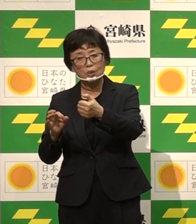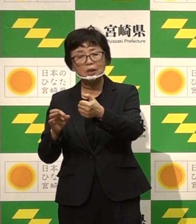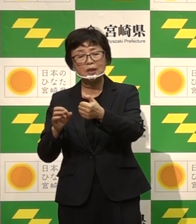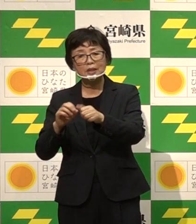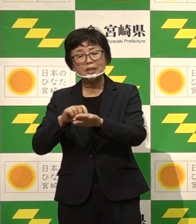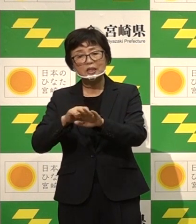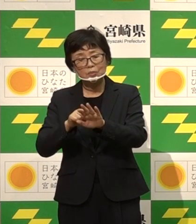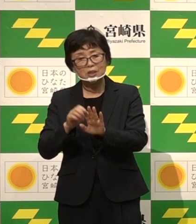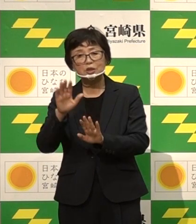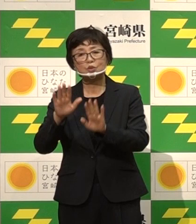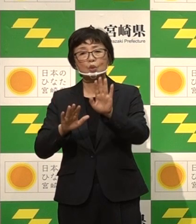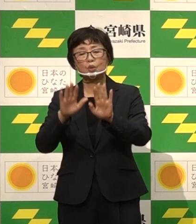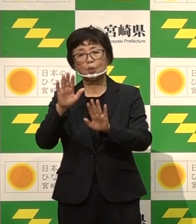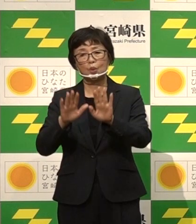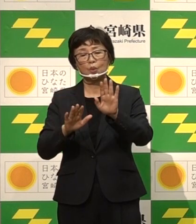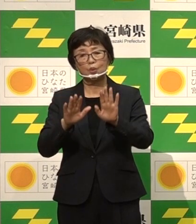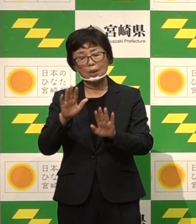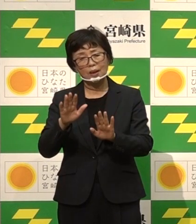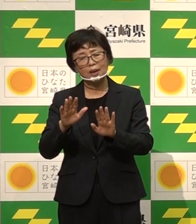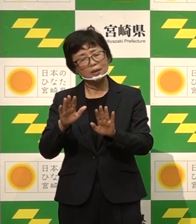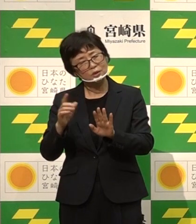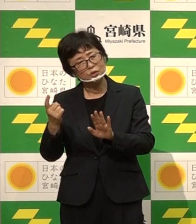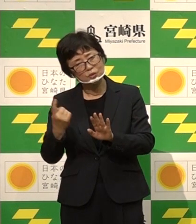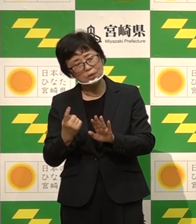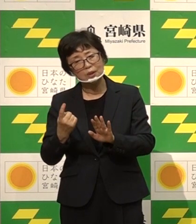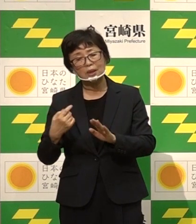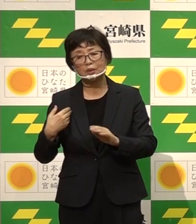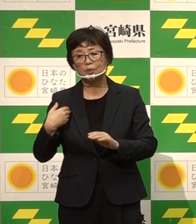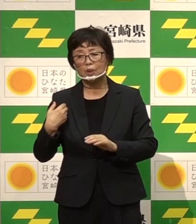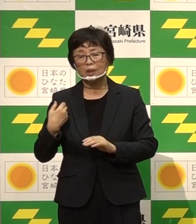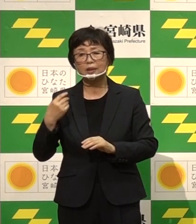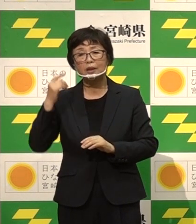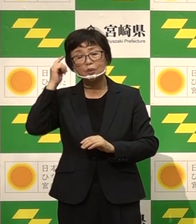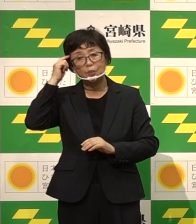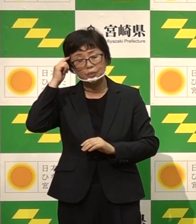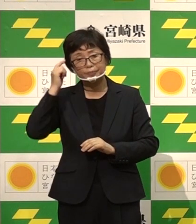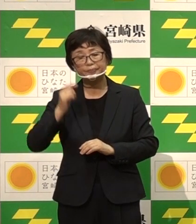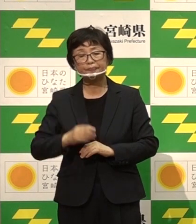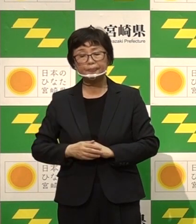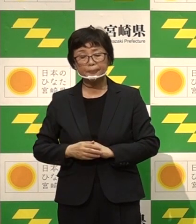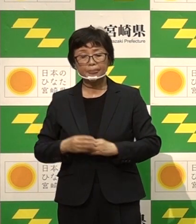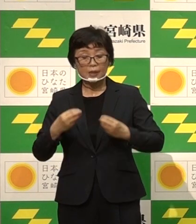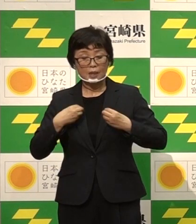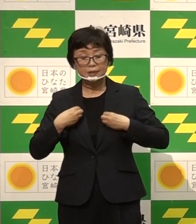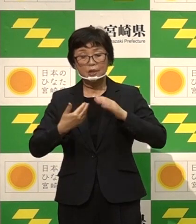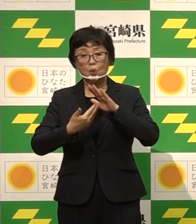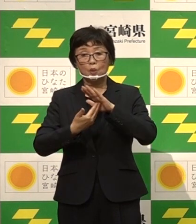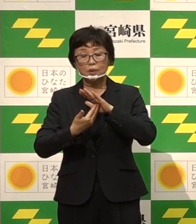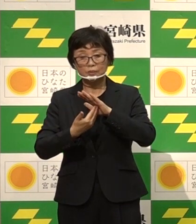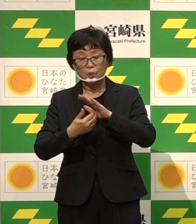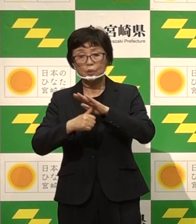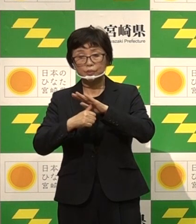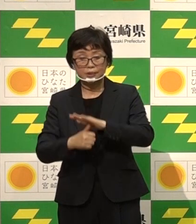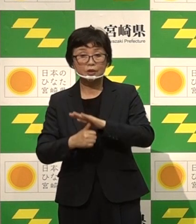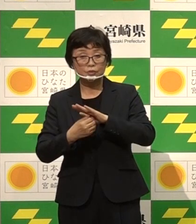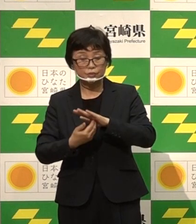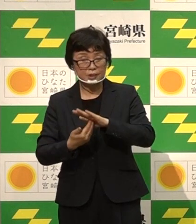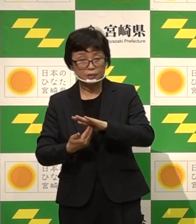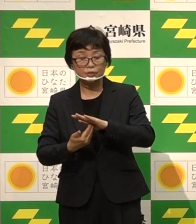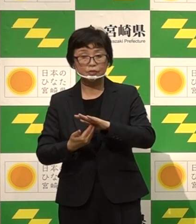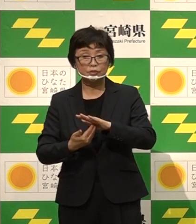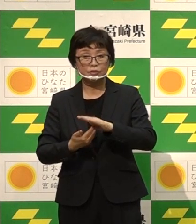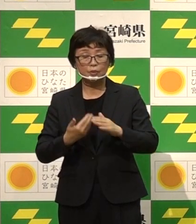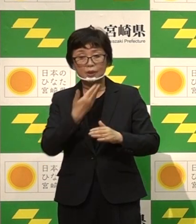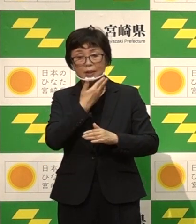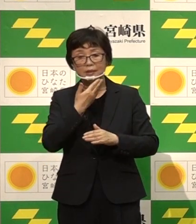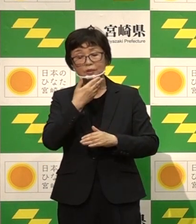かねない、なんとかですね、さらなる拡大を防いでいく必要があるという強い危機感を持って、これを見ているところであ